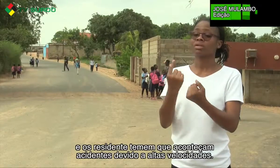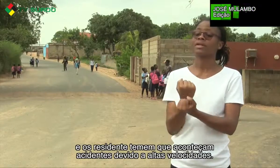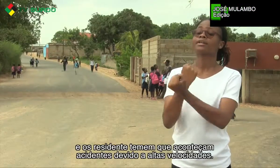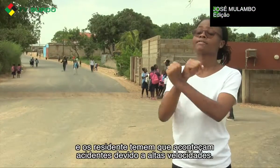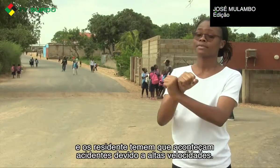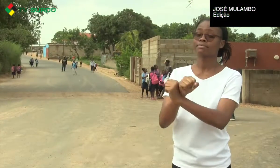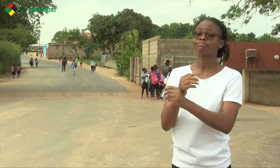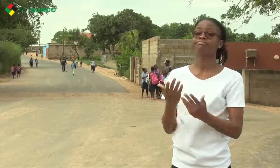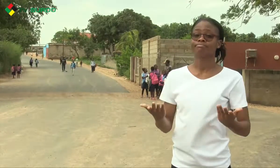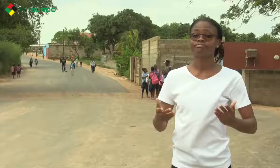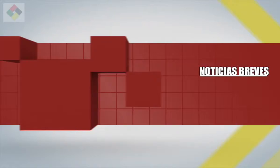a altas velocidades.